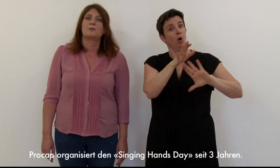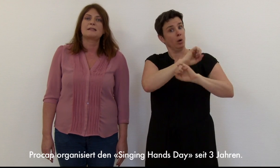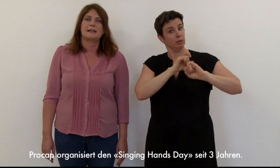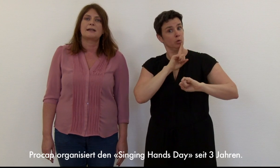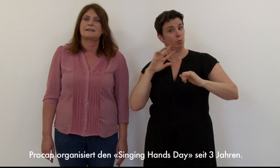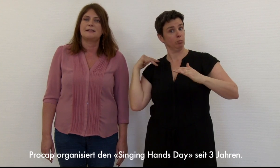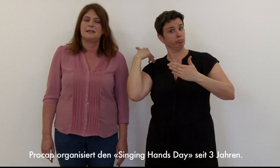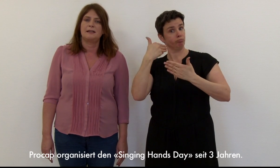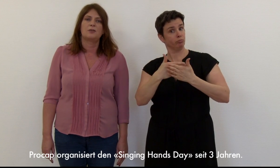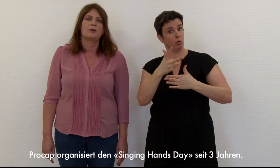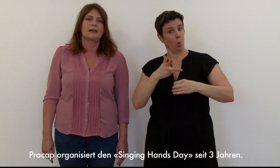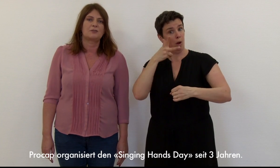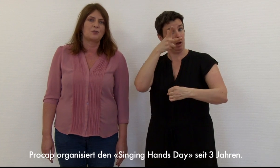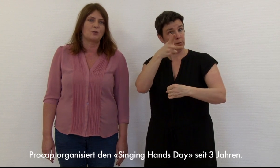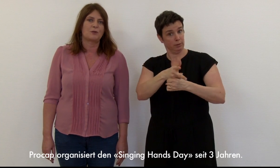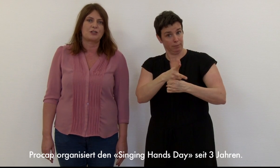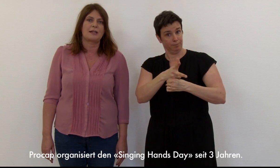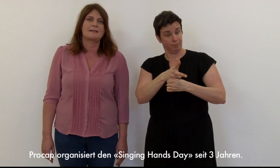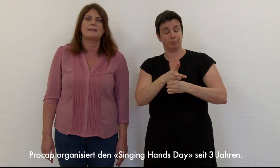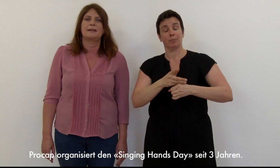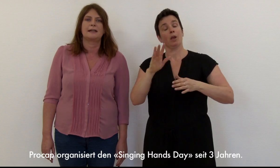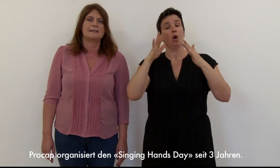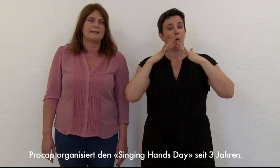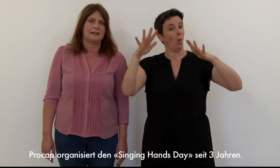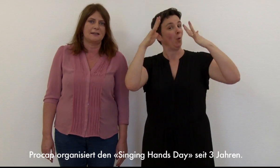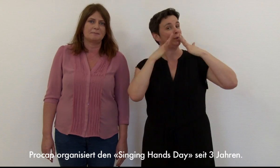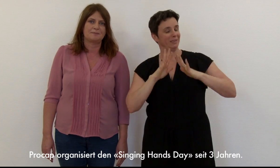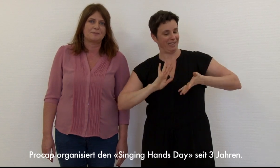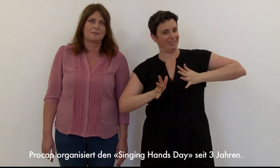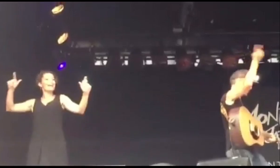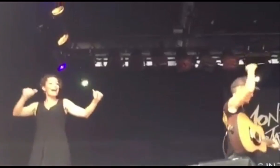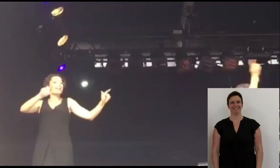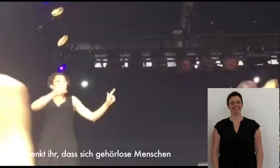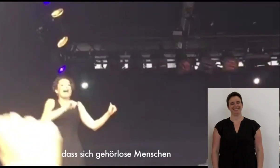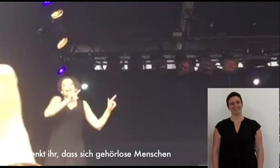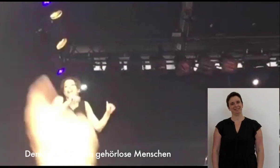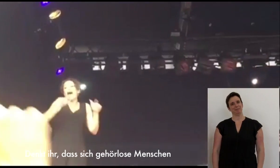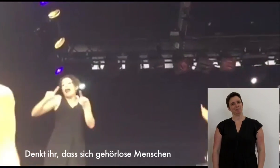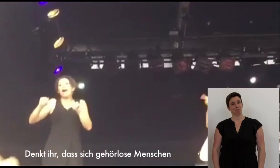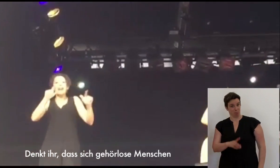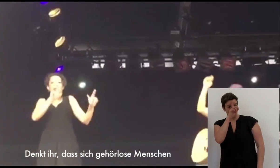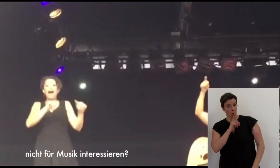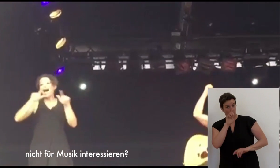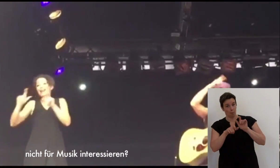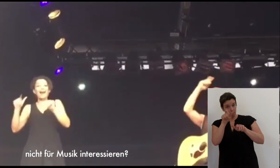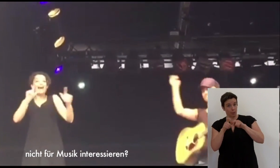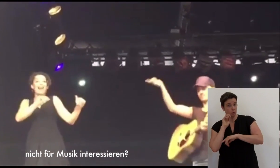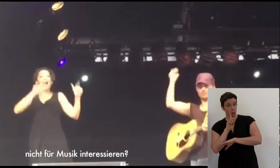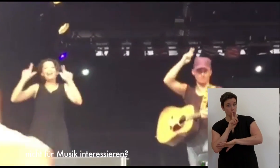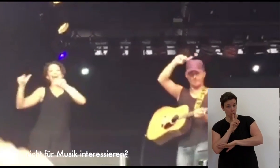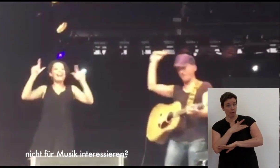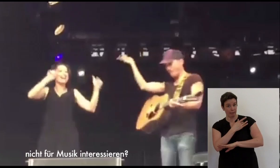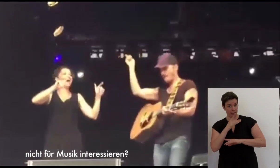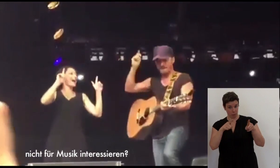des concerts signés dans le cadre de son projet Singing Hands Day. Vous pensez que les personnes sourdes ne s